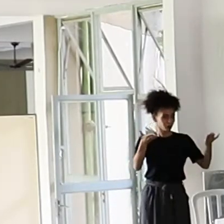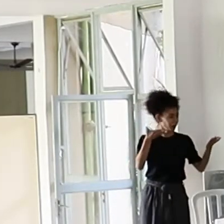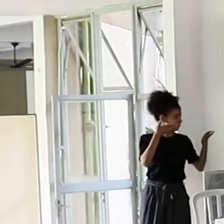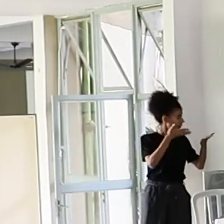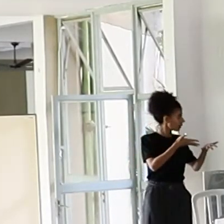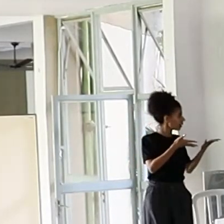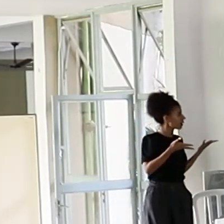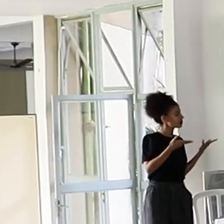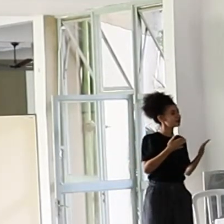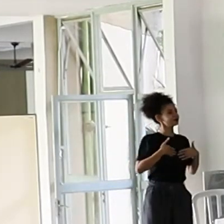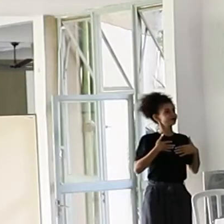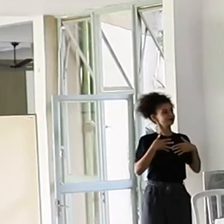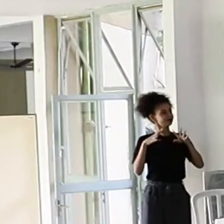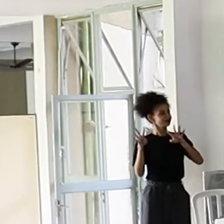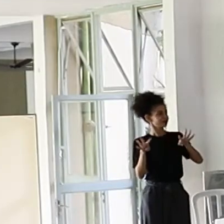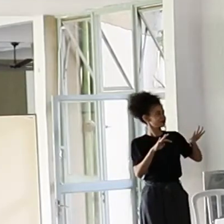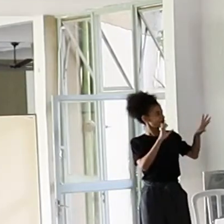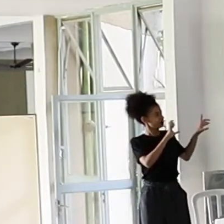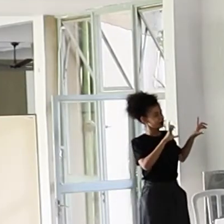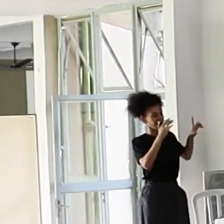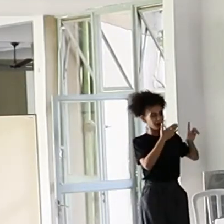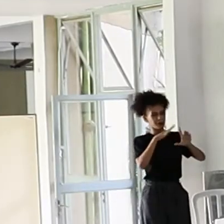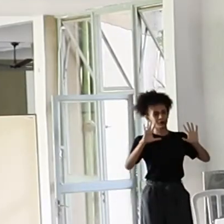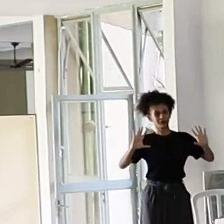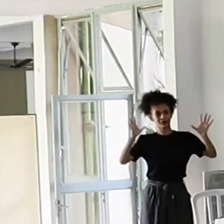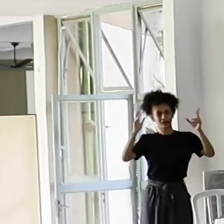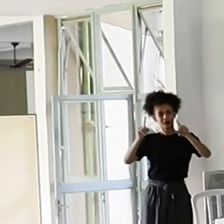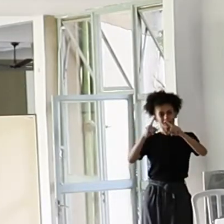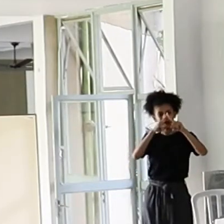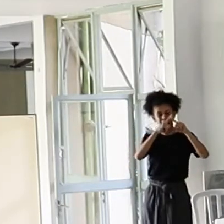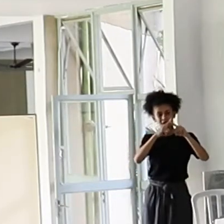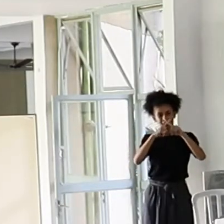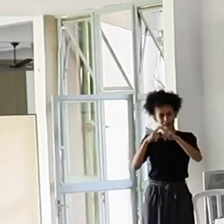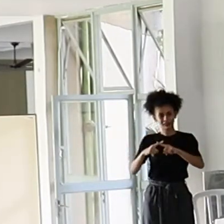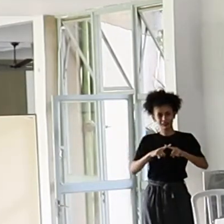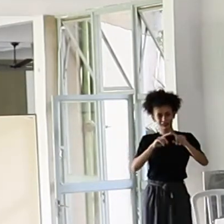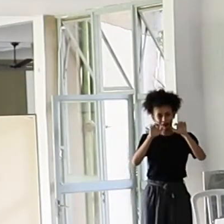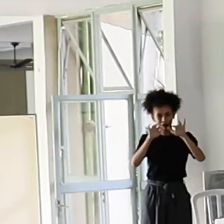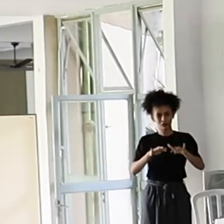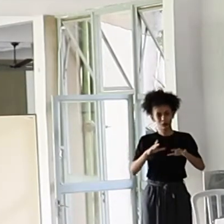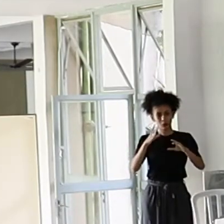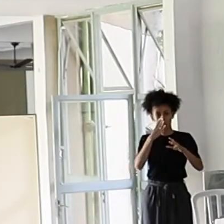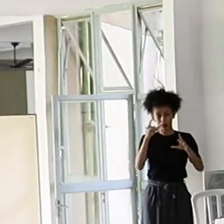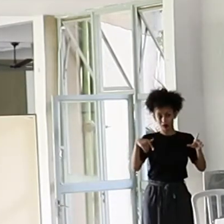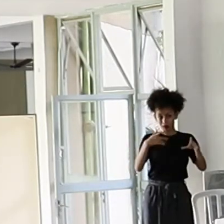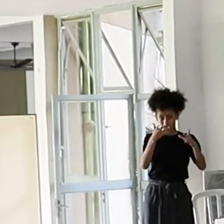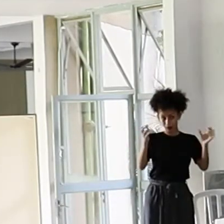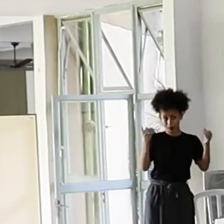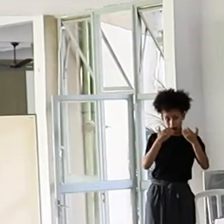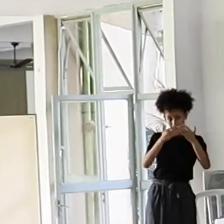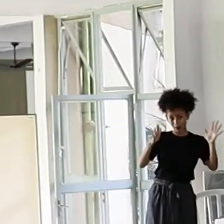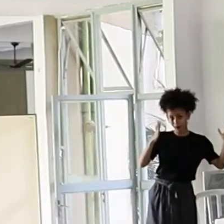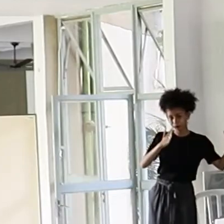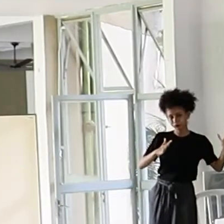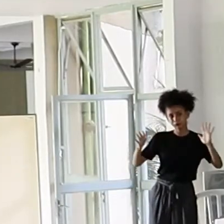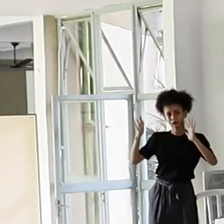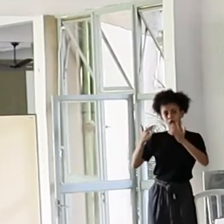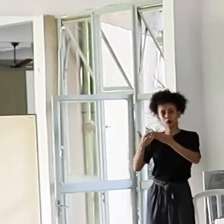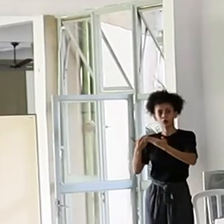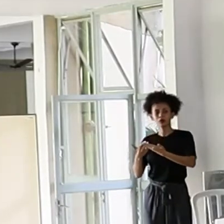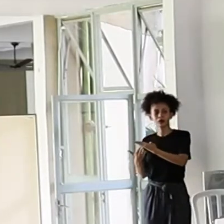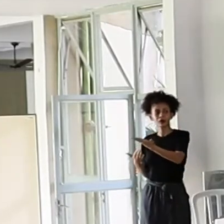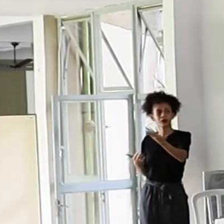Anderson e assim agradecemos a todos que participaram e prestigiaram o painel de abertura do festival